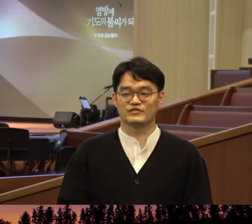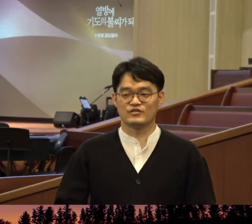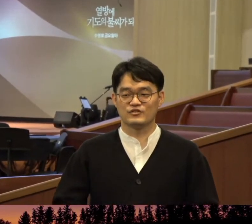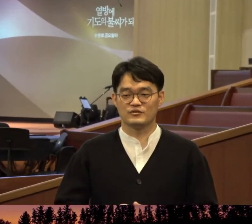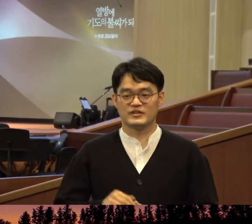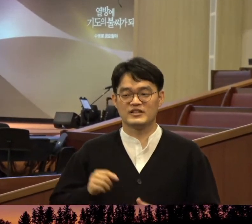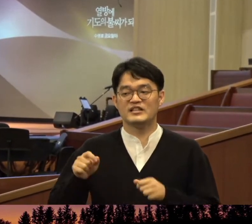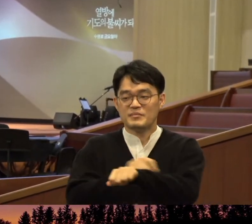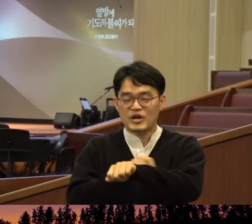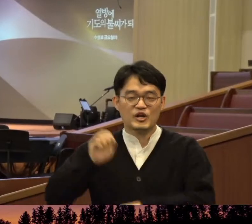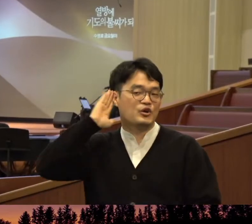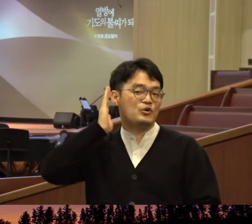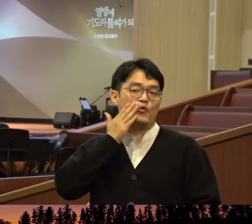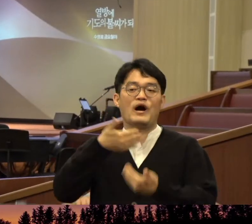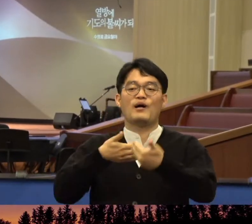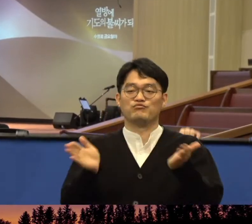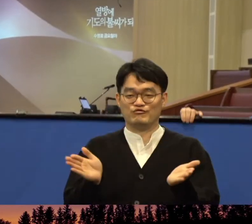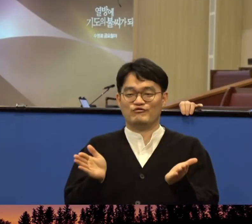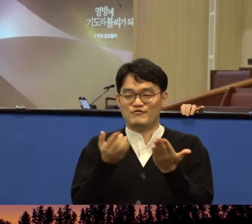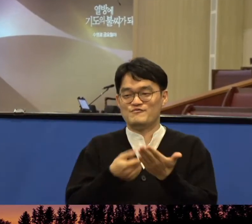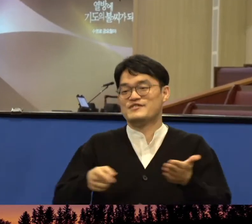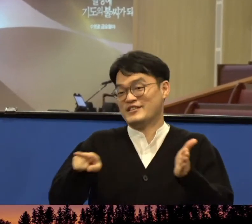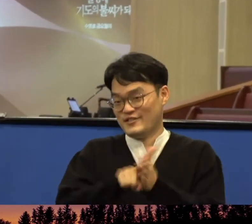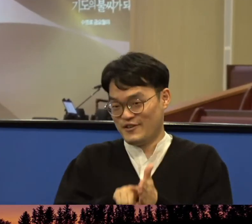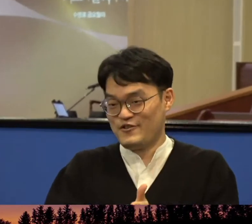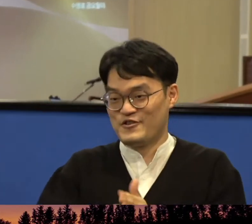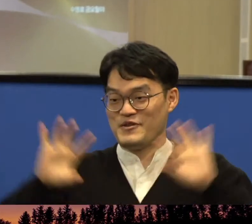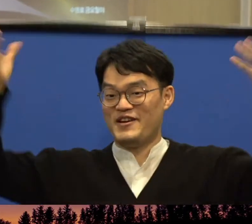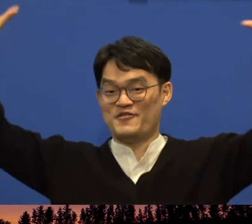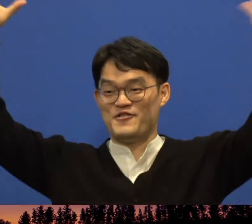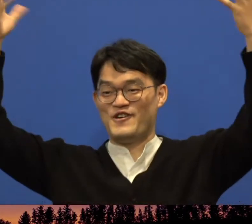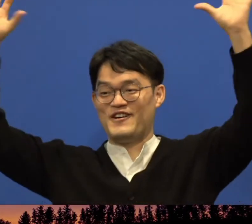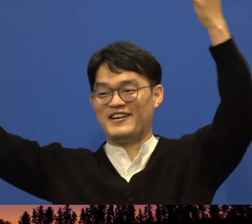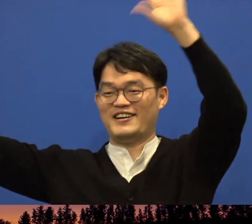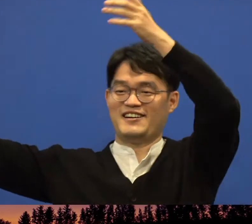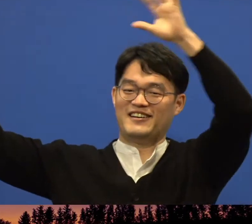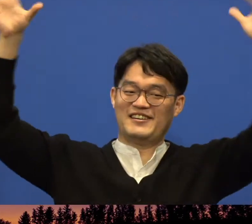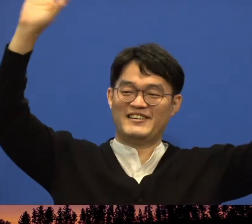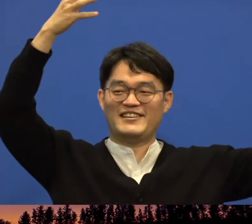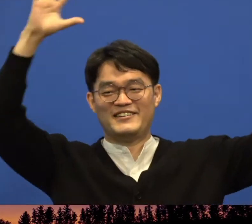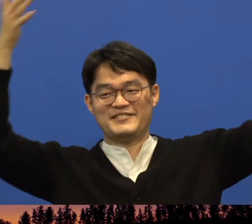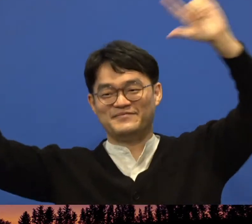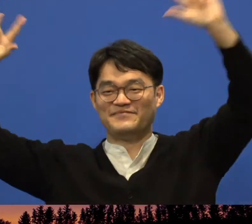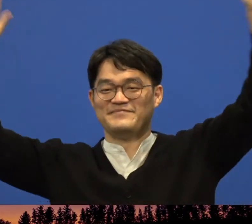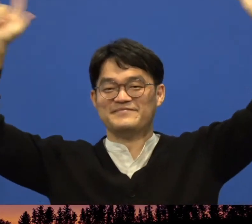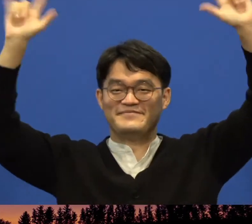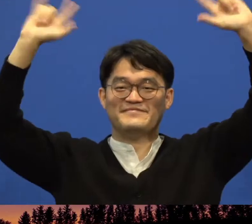우리 농화부 우리 팀들이 늘 있는데 우리 환영하겠습니다.